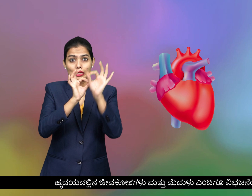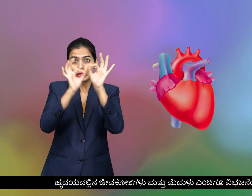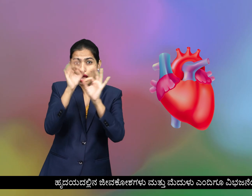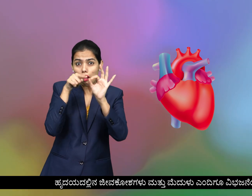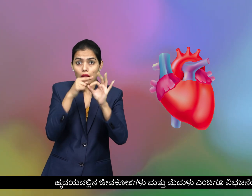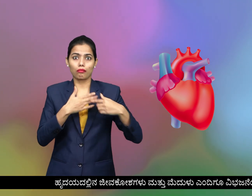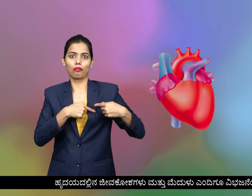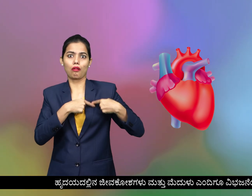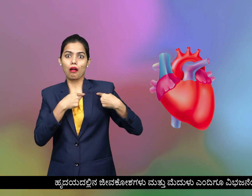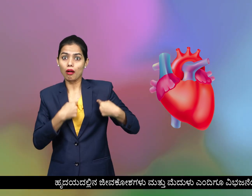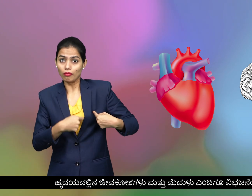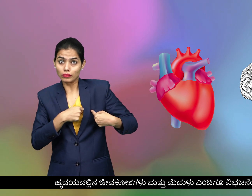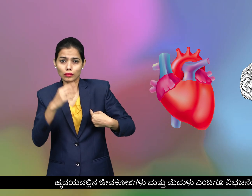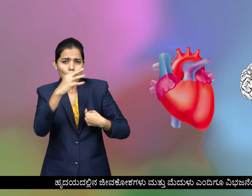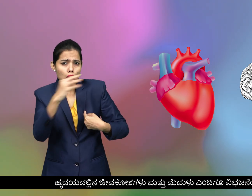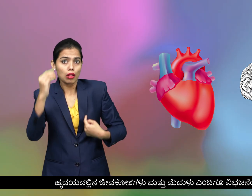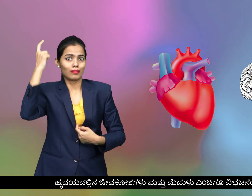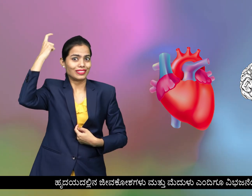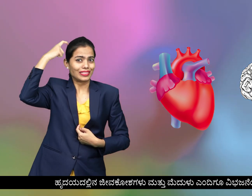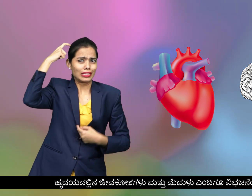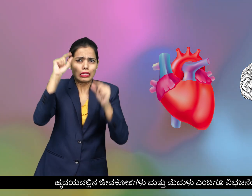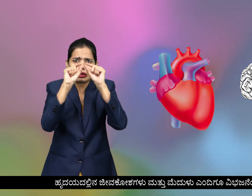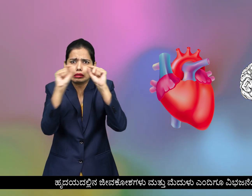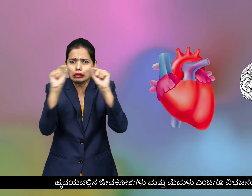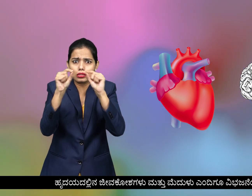ಹೃದಯದಲ್ಲಿನ ಜೀವಕೋಶಗಳು ಮತ್ತು ಮೆದುಳು ಎಂದಿಗೂ ವಿಭಜನೆಯಾಗುವುದಿಲ್ಲ.